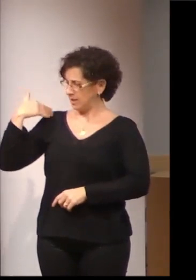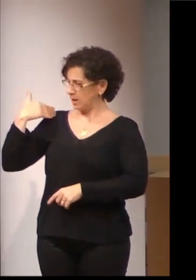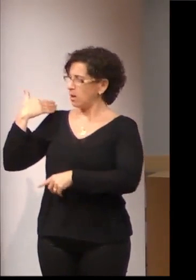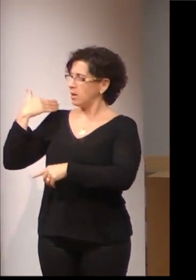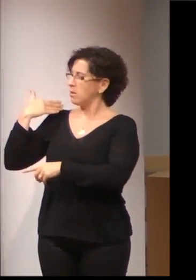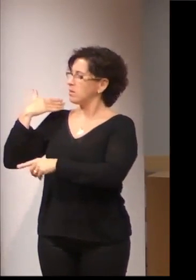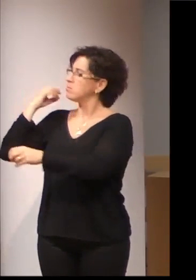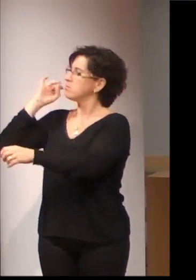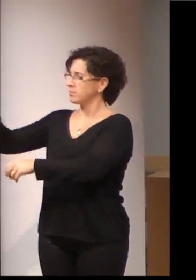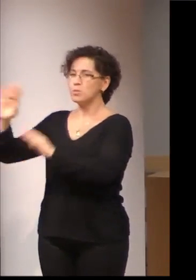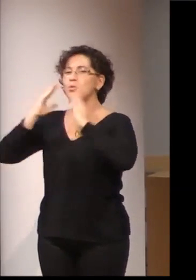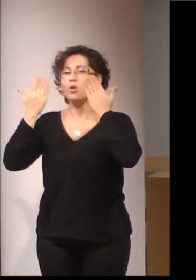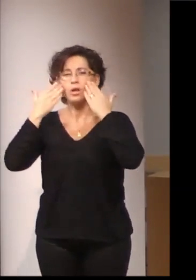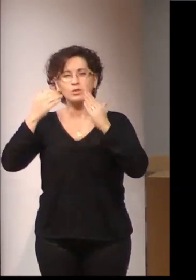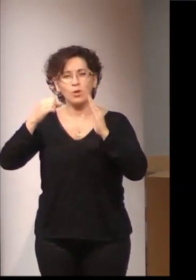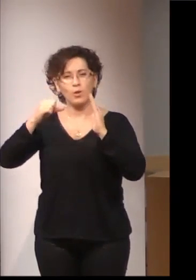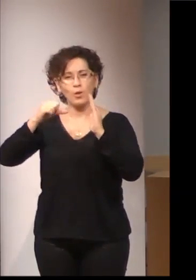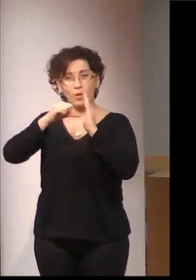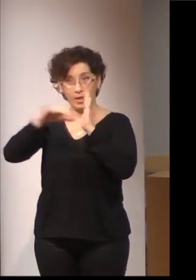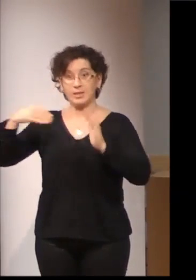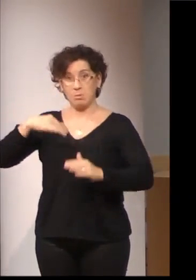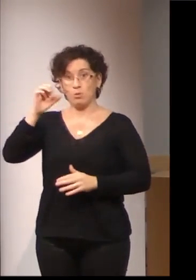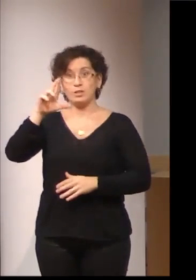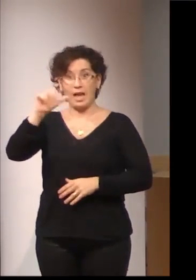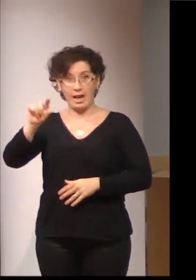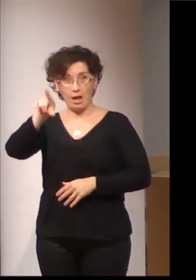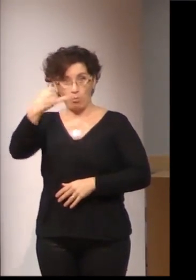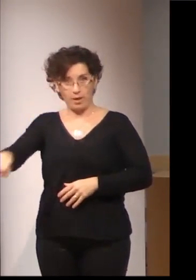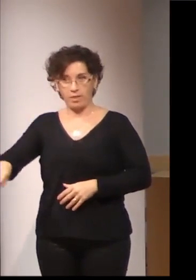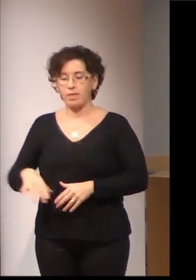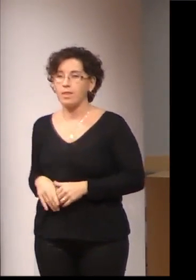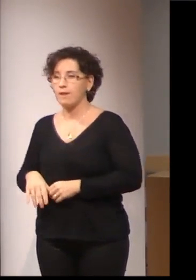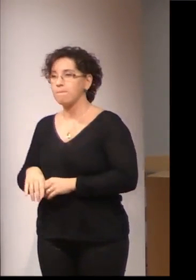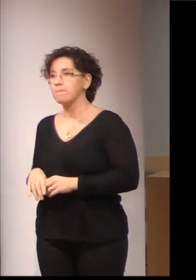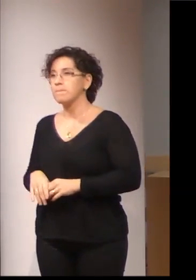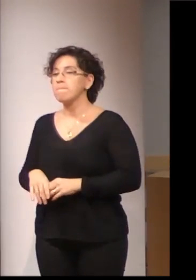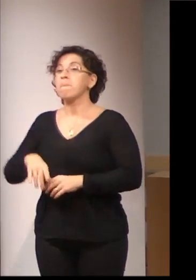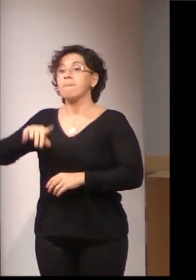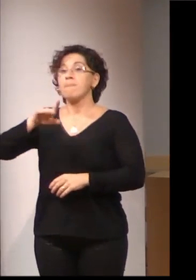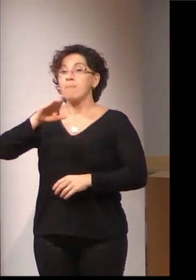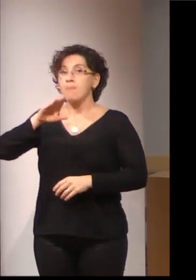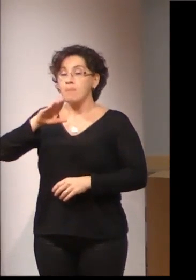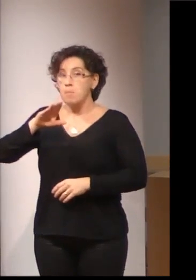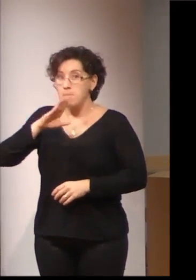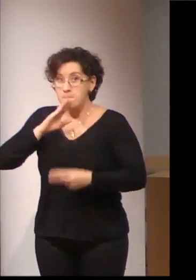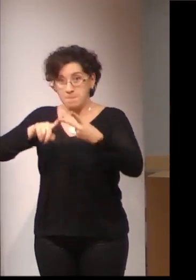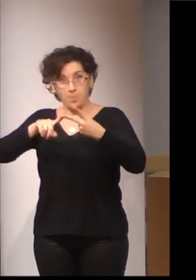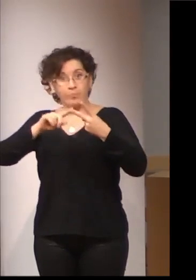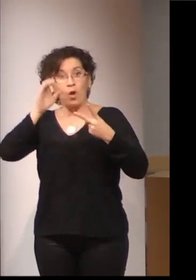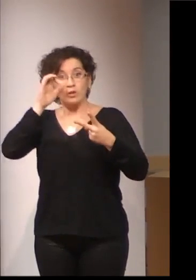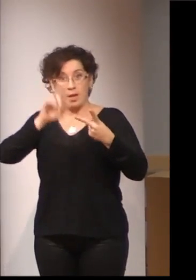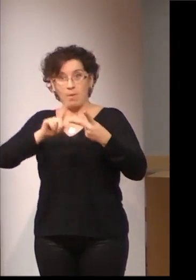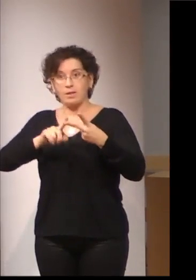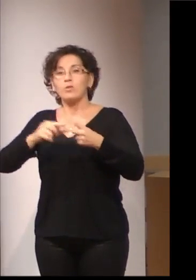CENELSE, el de Sara López, y estamos trabajando activamente con ese observatorio